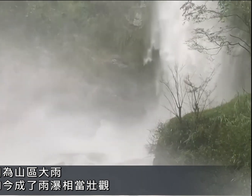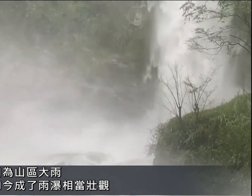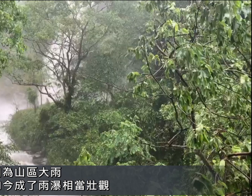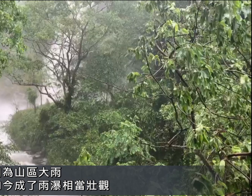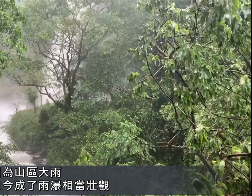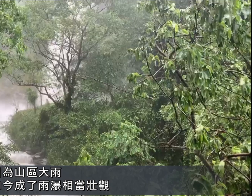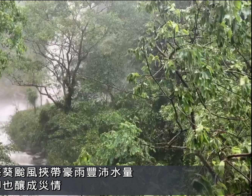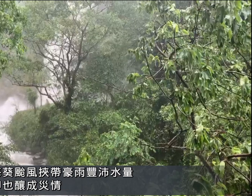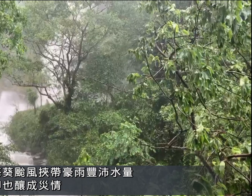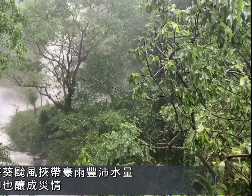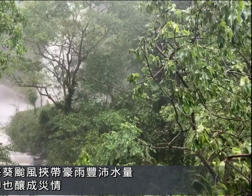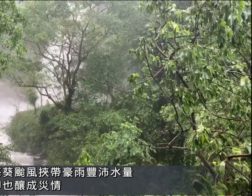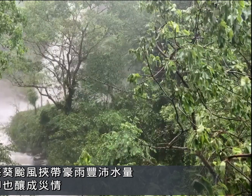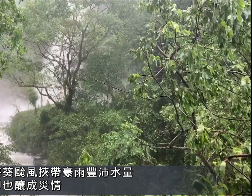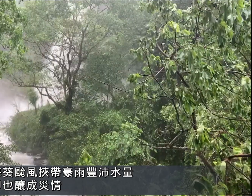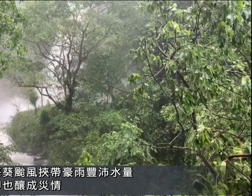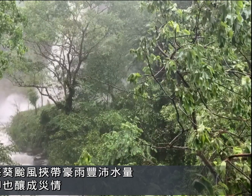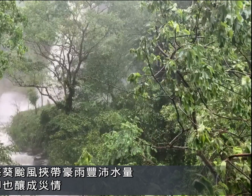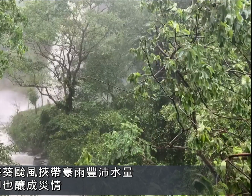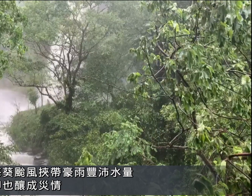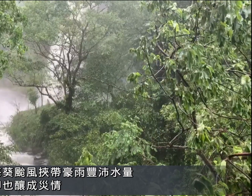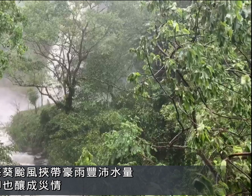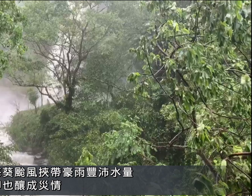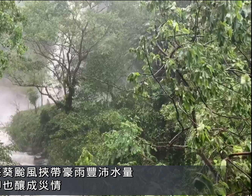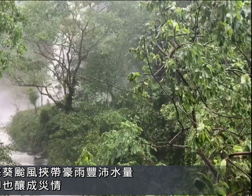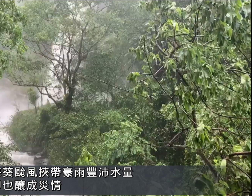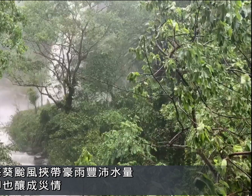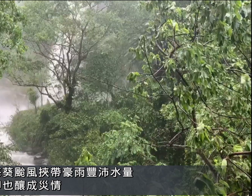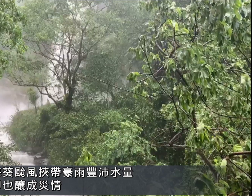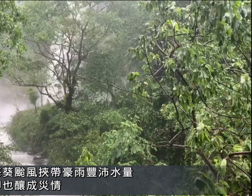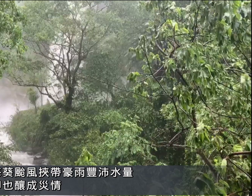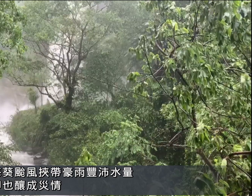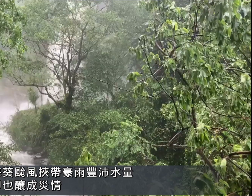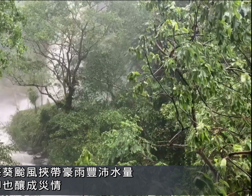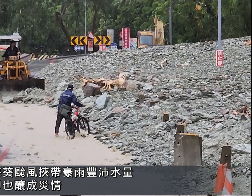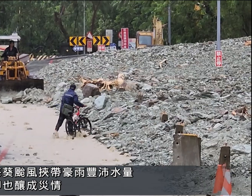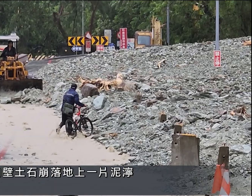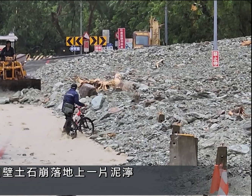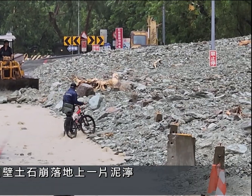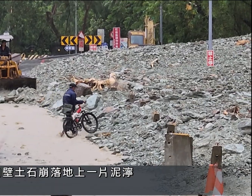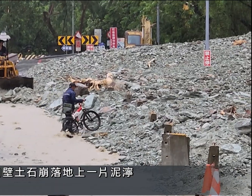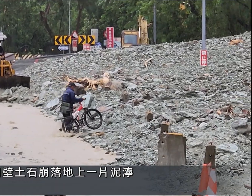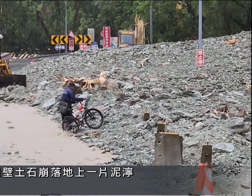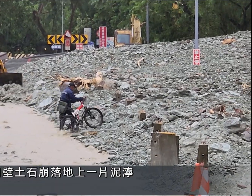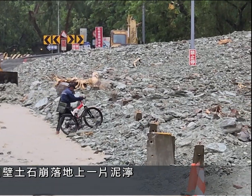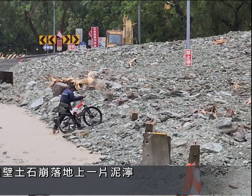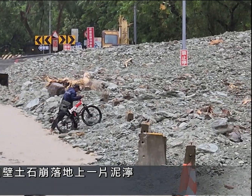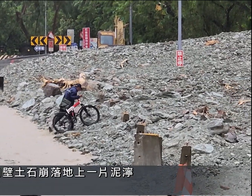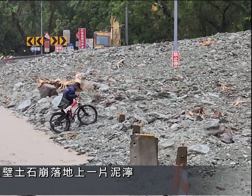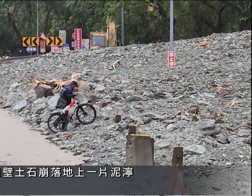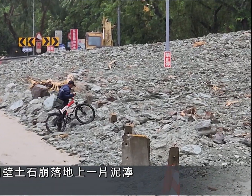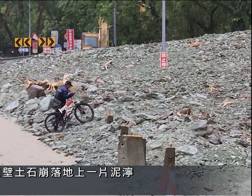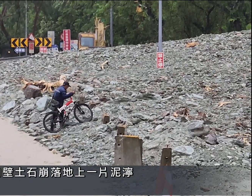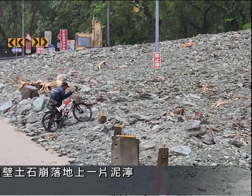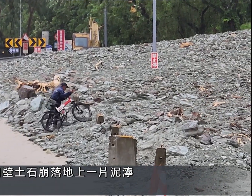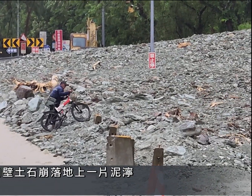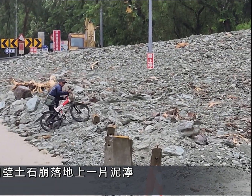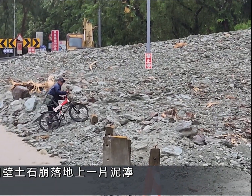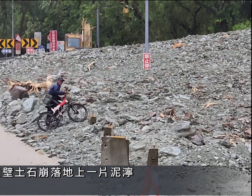观。海葵台风夹带豪雨，丰沛水量却也酿成灾情。山壁土石崩落，地上一片泥